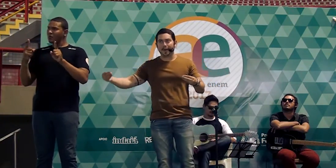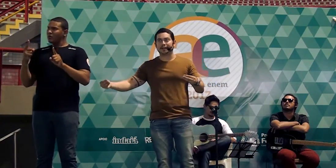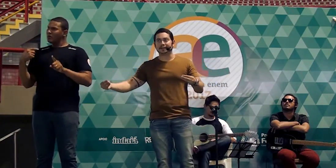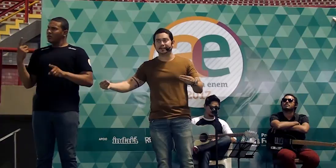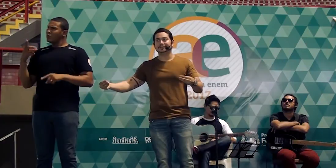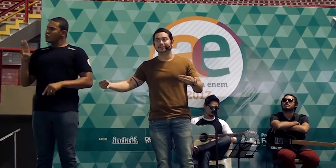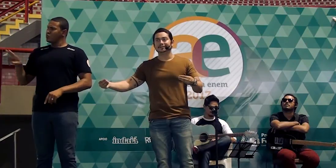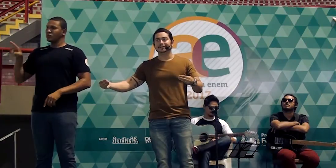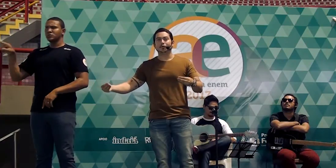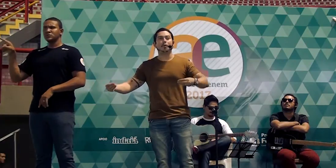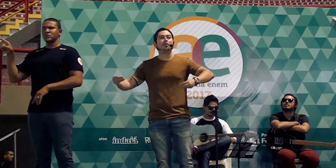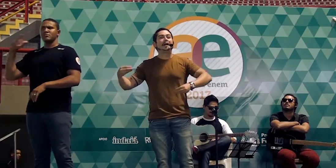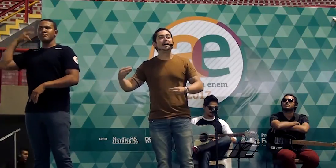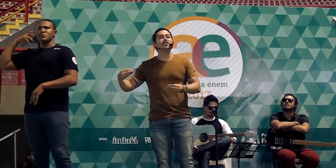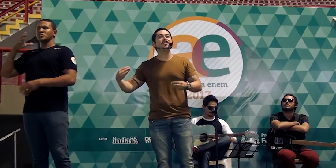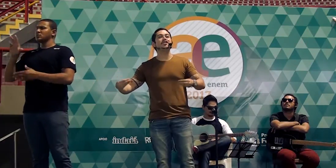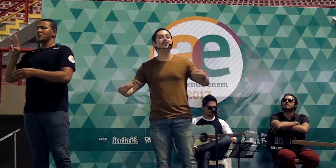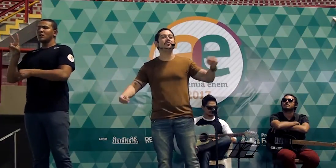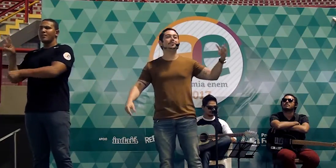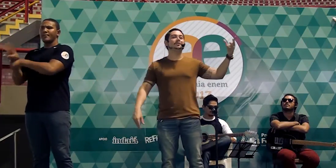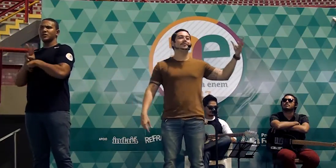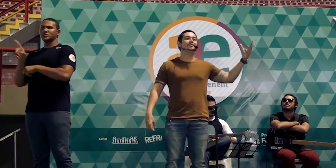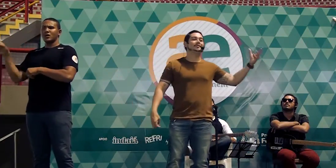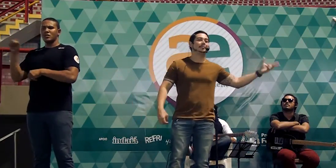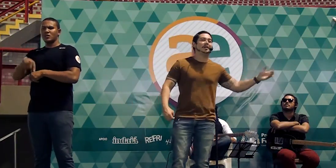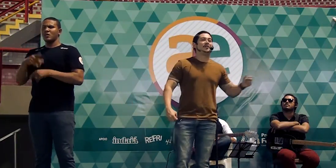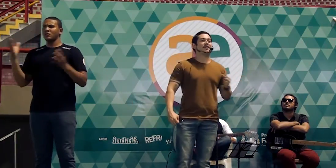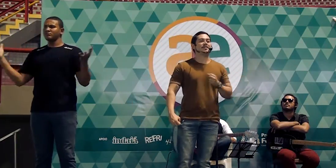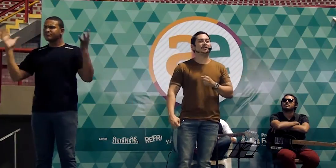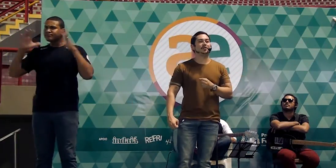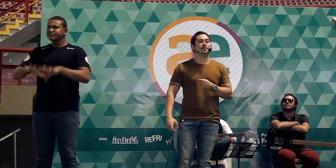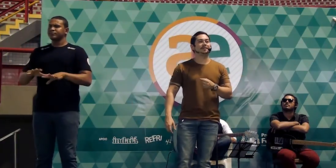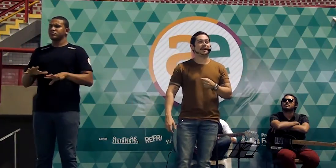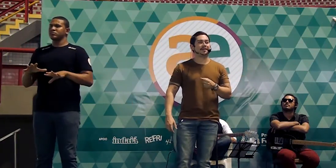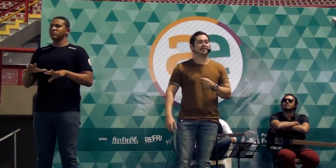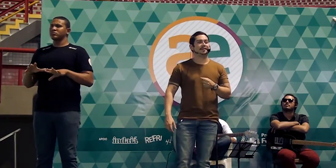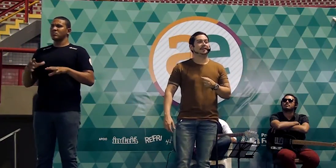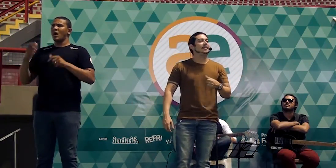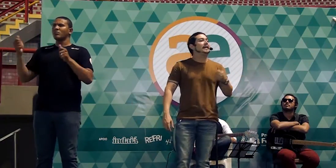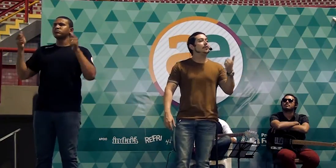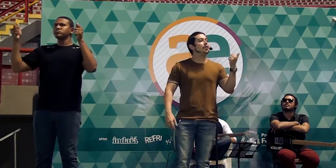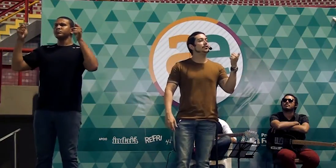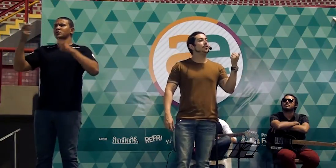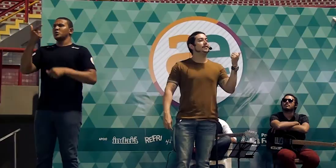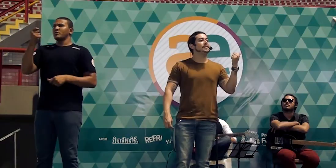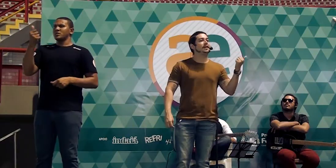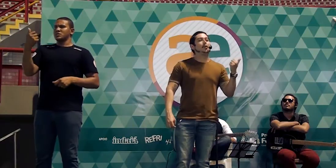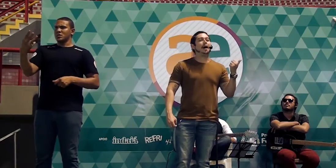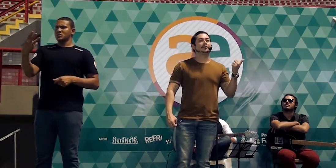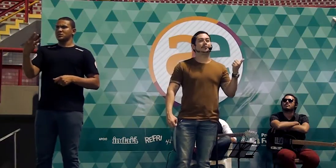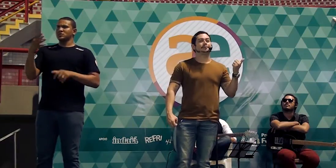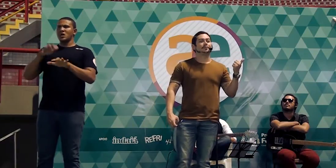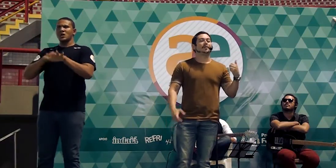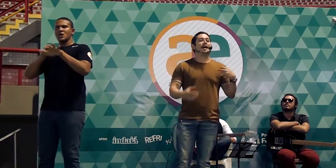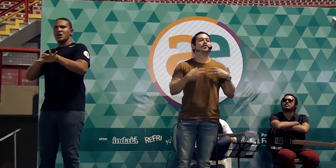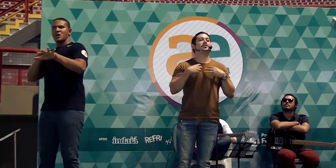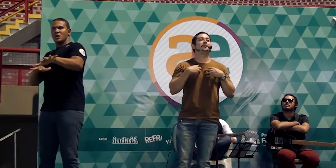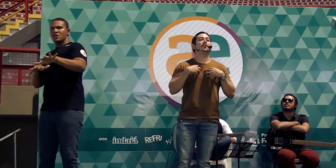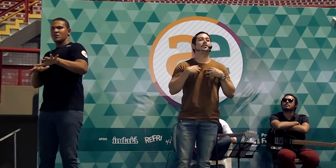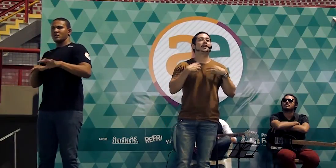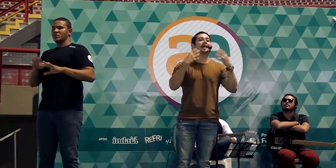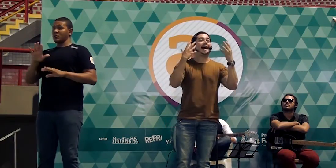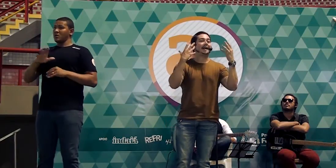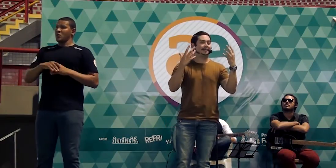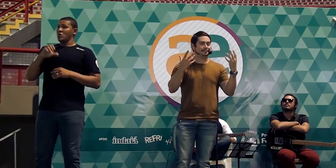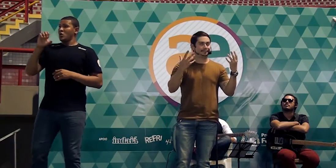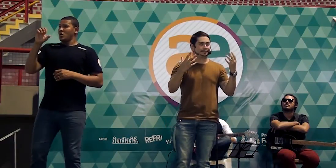da propaganda como grande hino da manifestação de 2013. Enquanto em 84 a gente